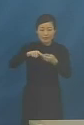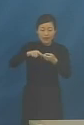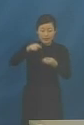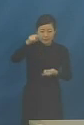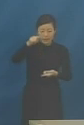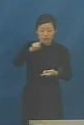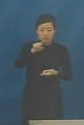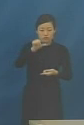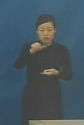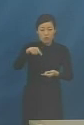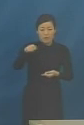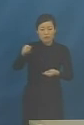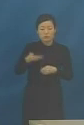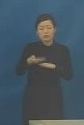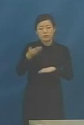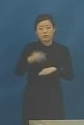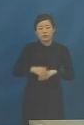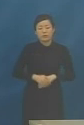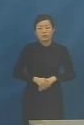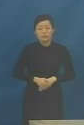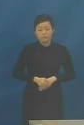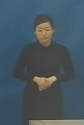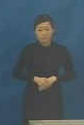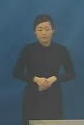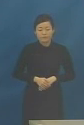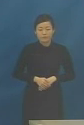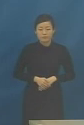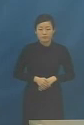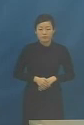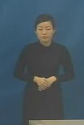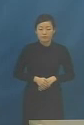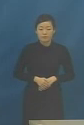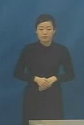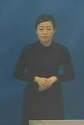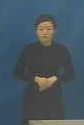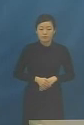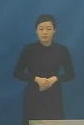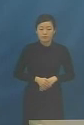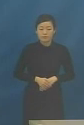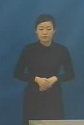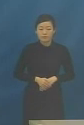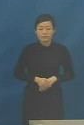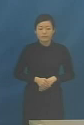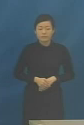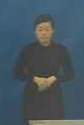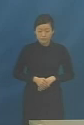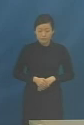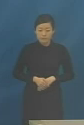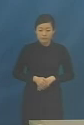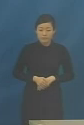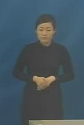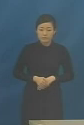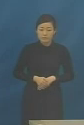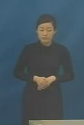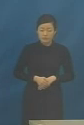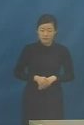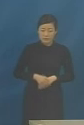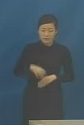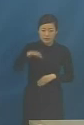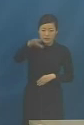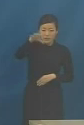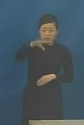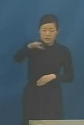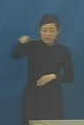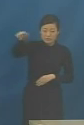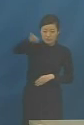工作物高いものは下の方にこのあの呼ば杭打ちをしたりしてどうやって地盤